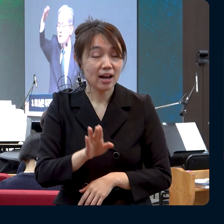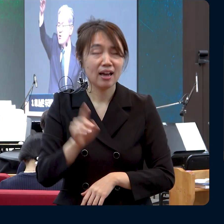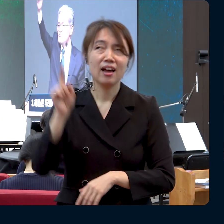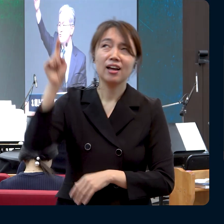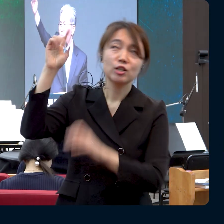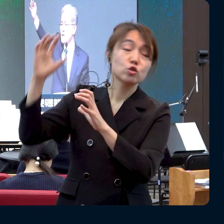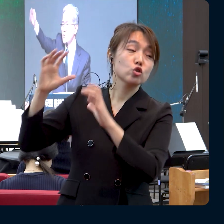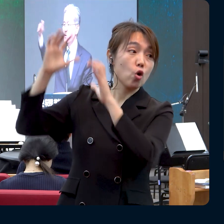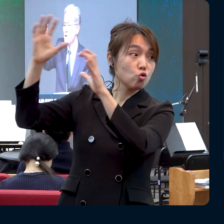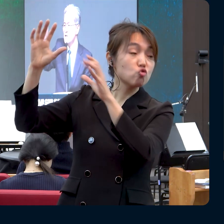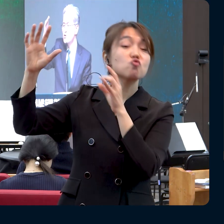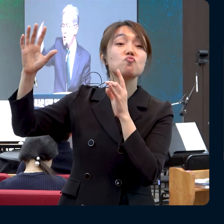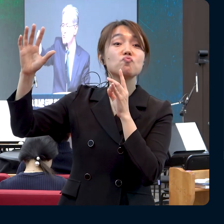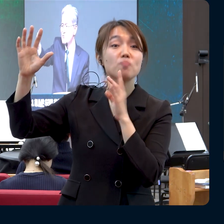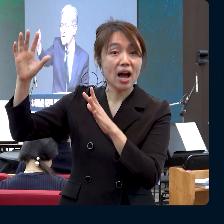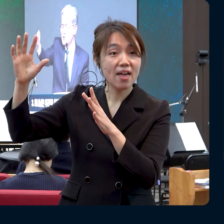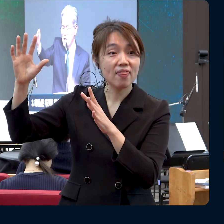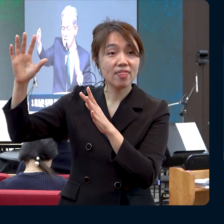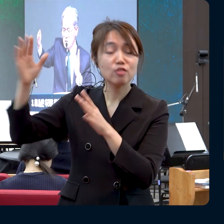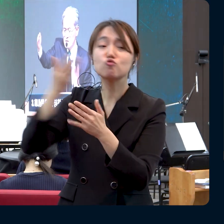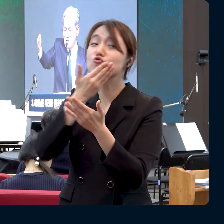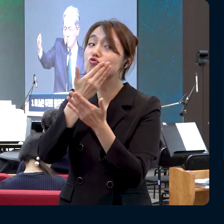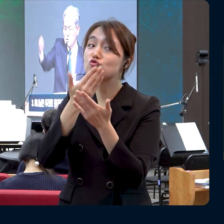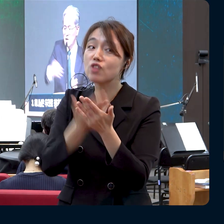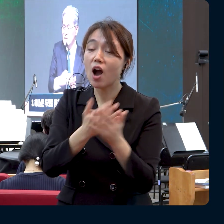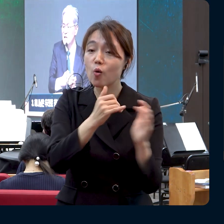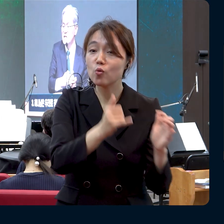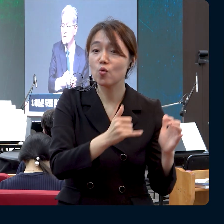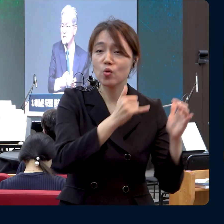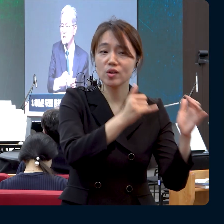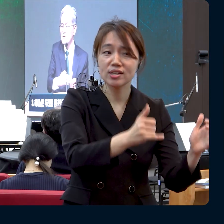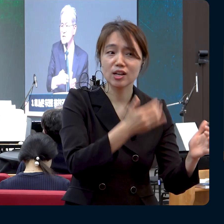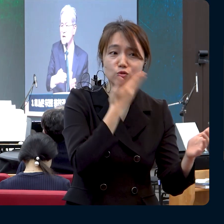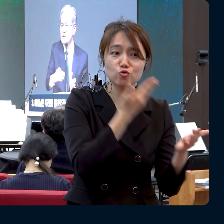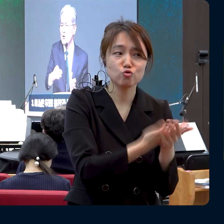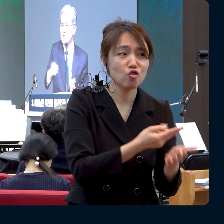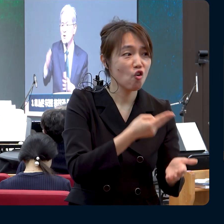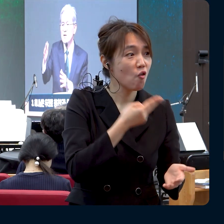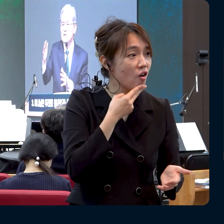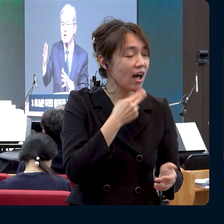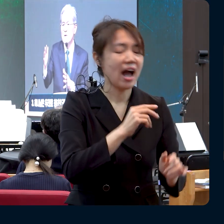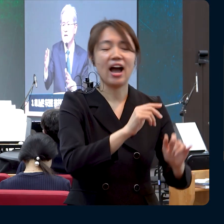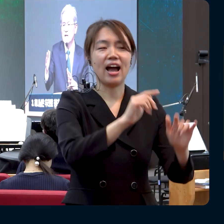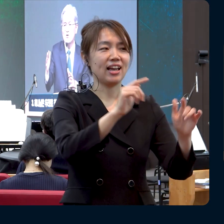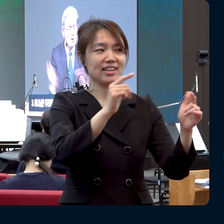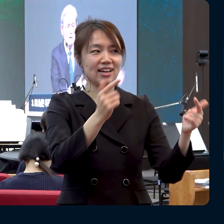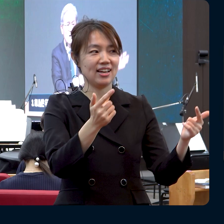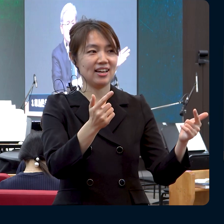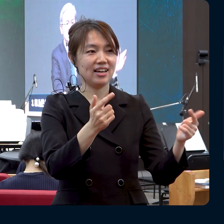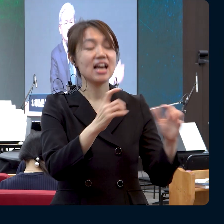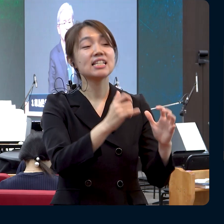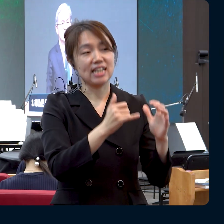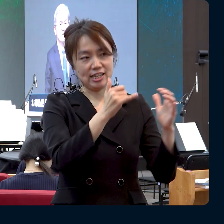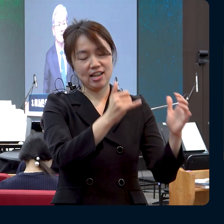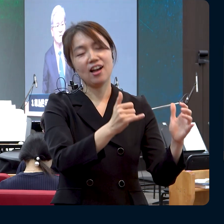천국이 천국만이고 그 천국 가기 전에 지금 이 시간부터 있는 이 세상에서 이야기는 거기서 제외되는 게 절대로